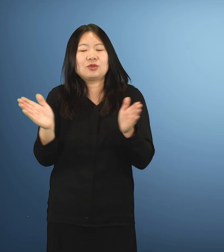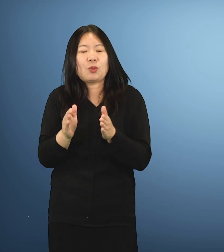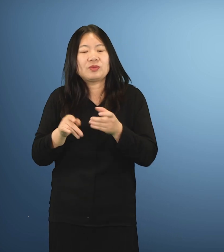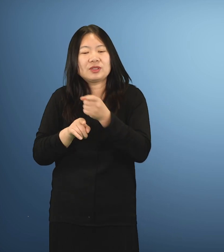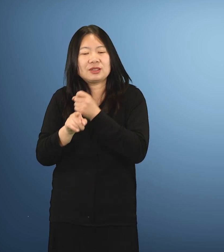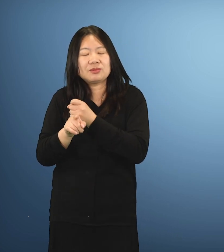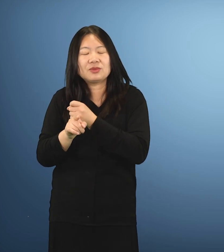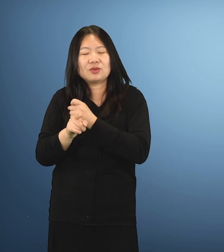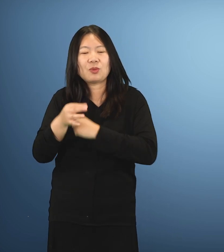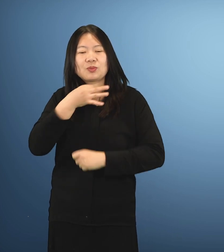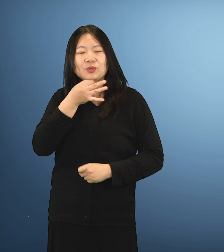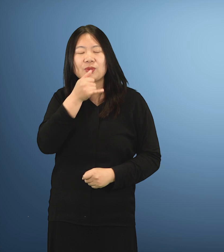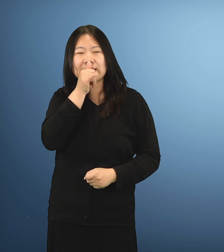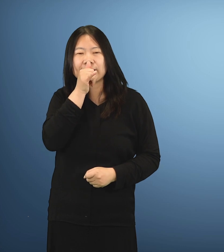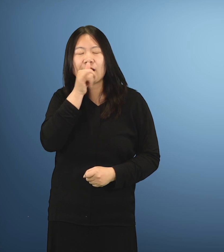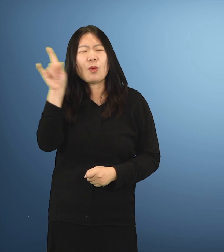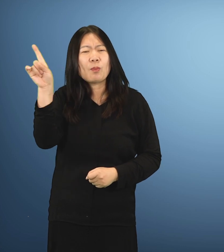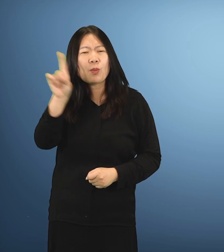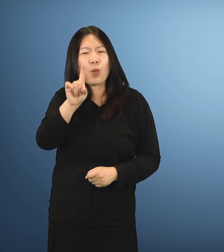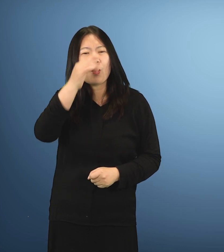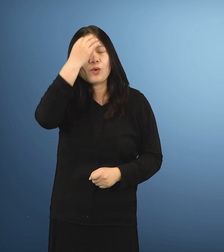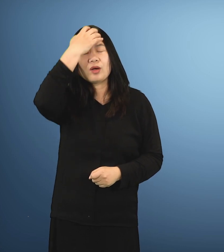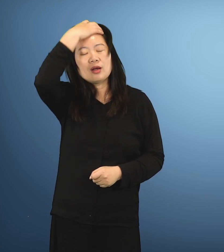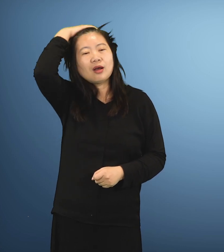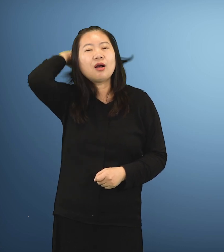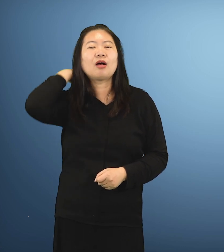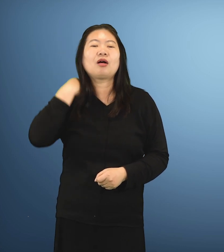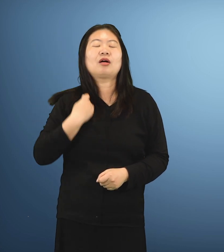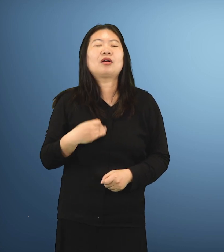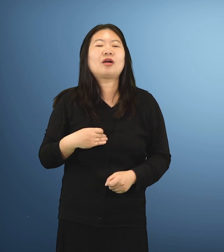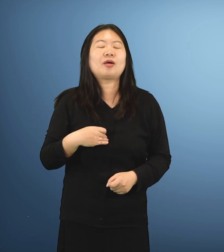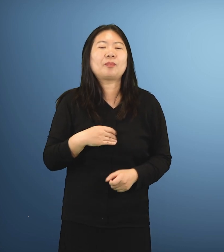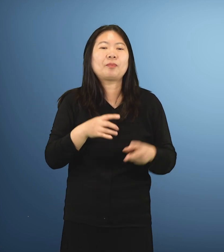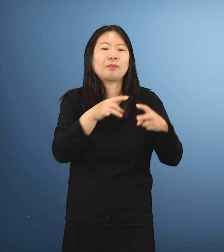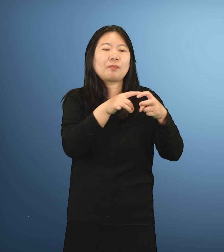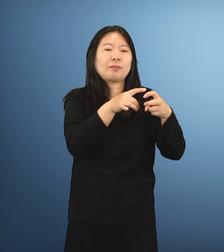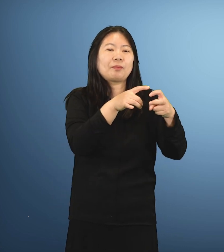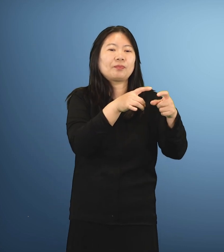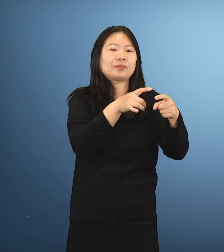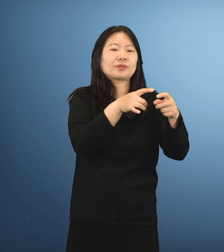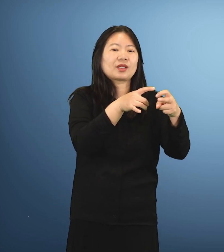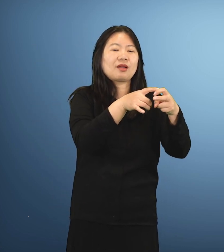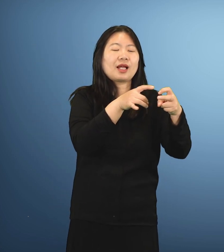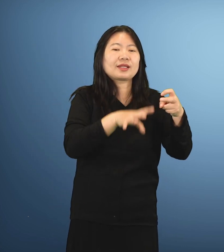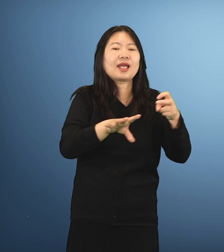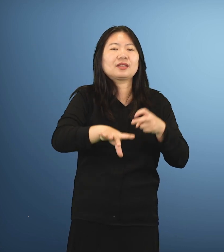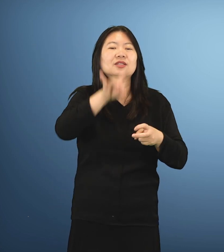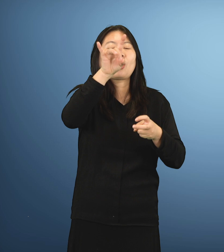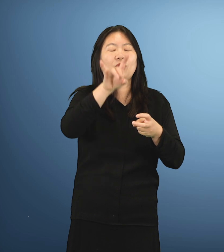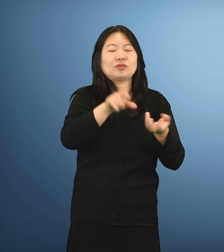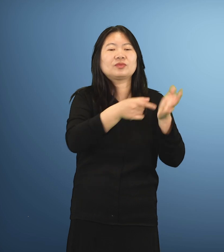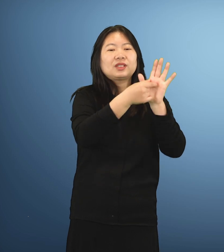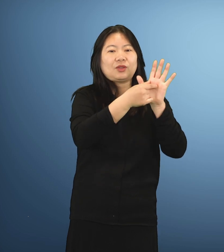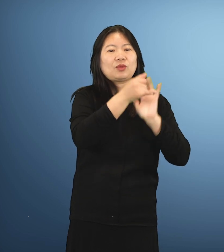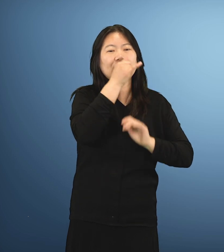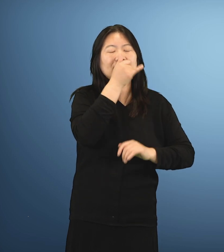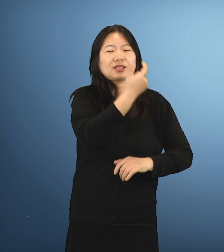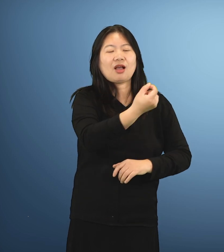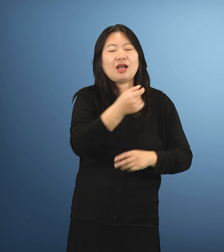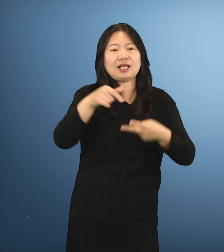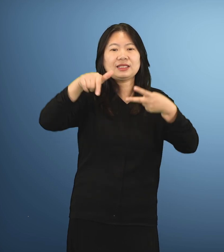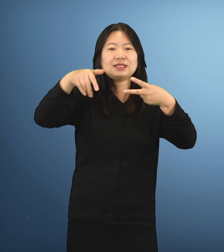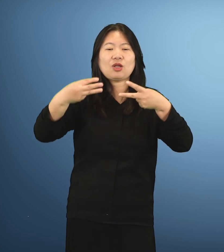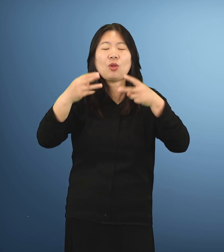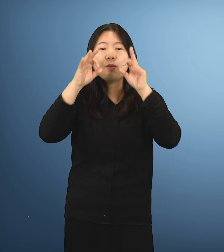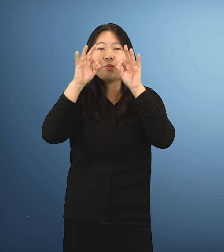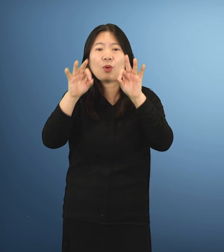불러요. 이것이 마태의 최초의 기록이기도 합니다. 2절을 잘